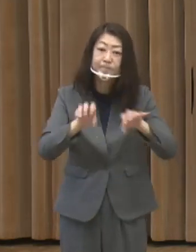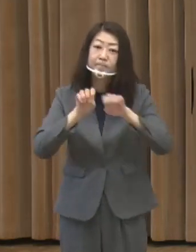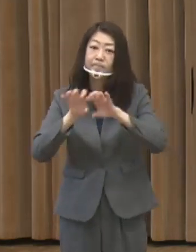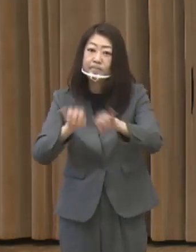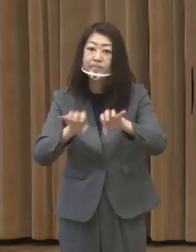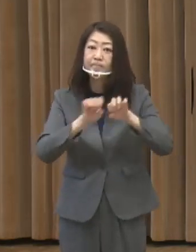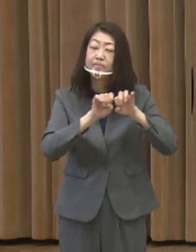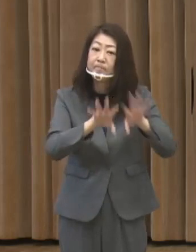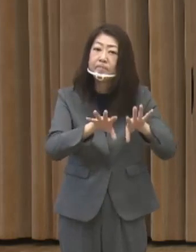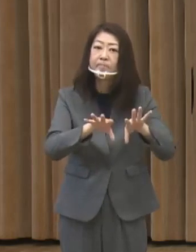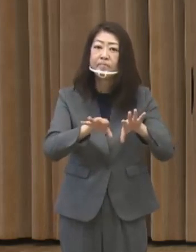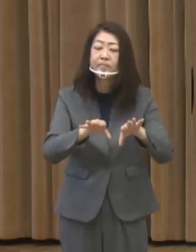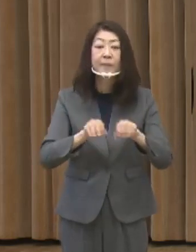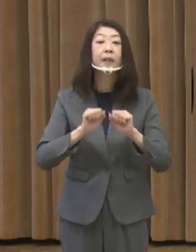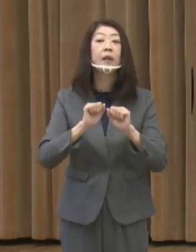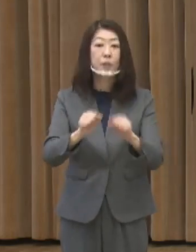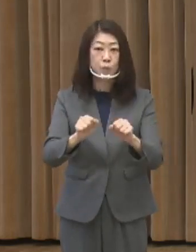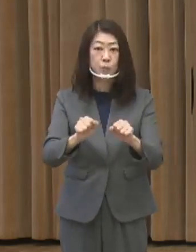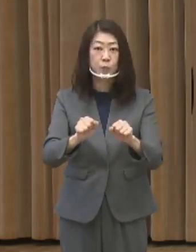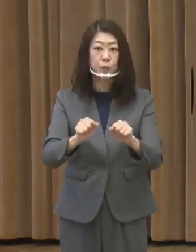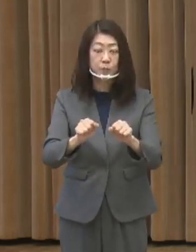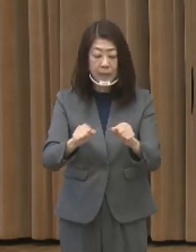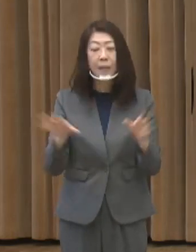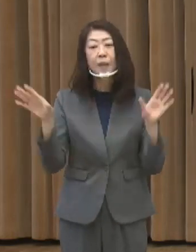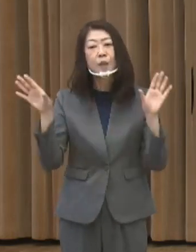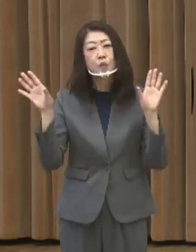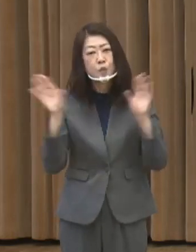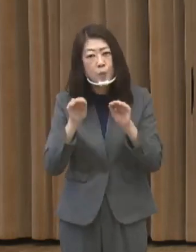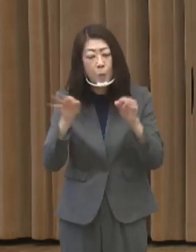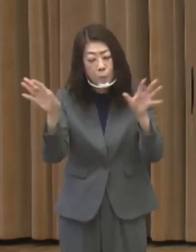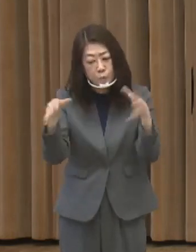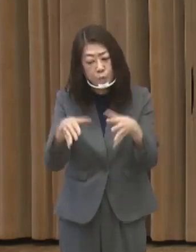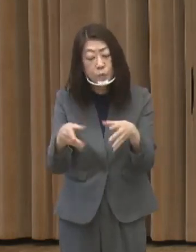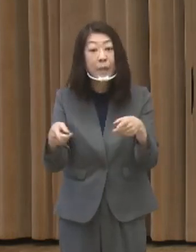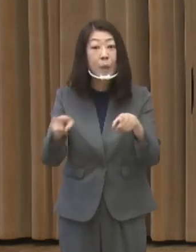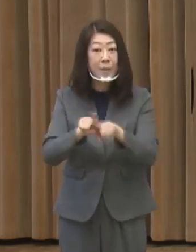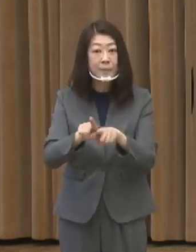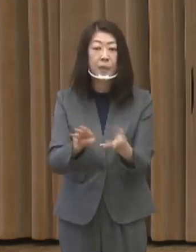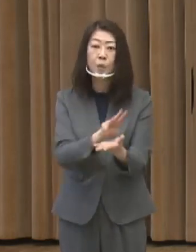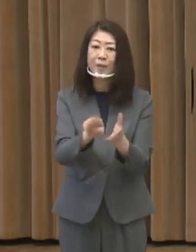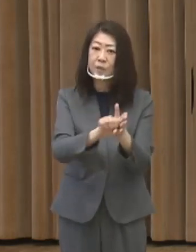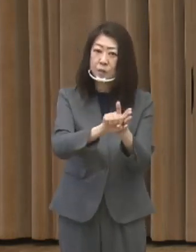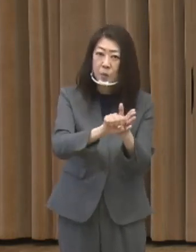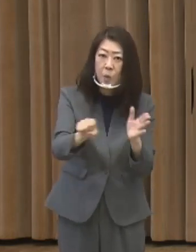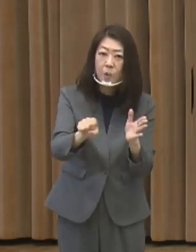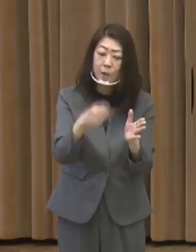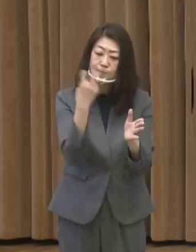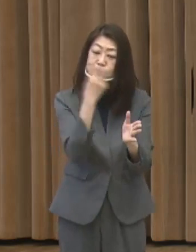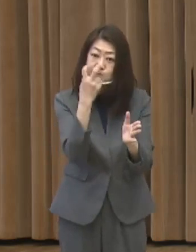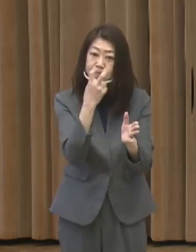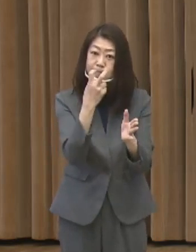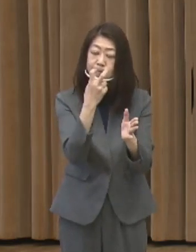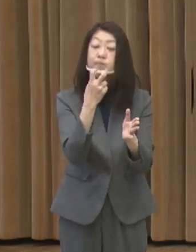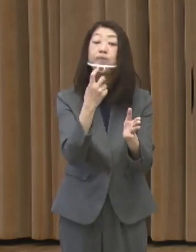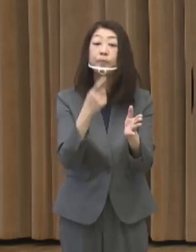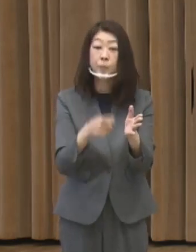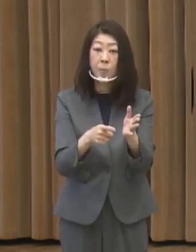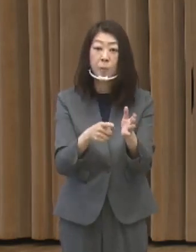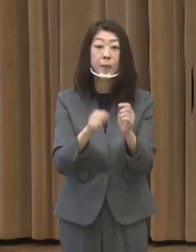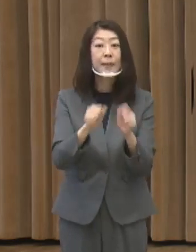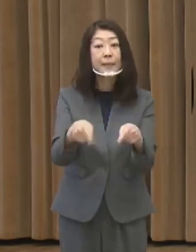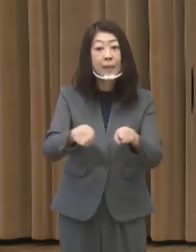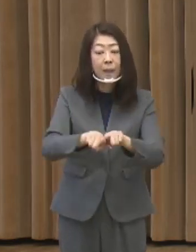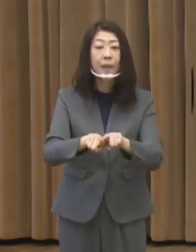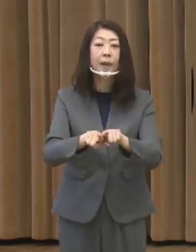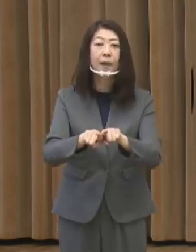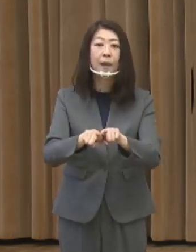引き続きですね、情報収集と同時に、ワクチンの効果 を抗体検査によって行い